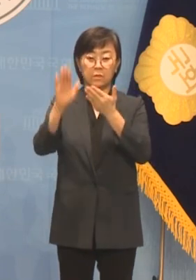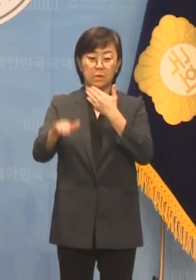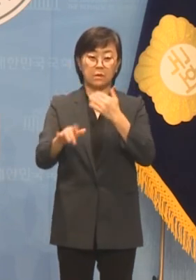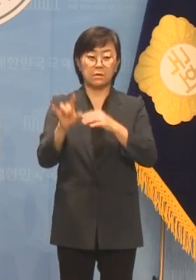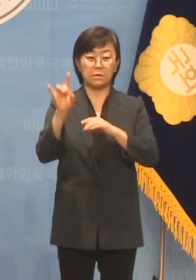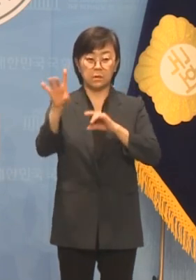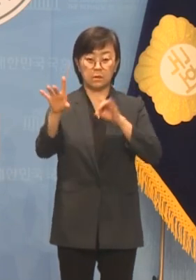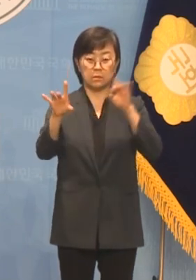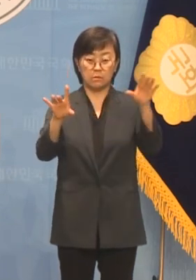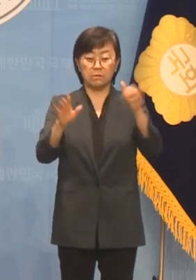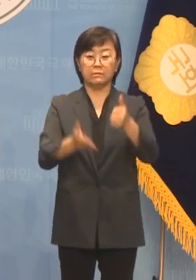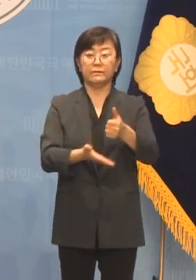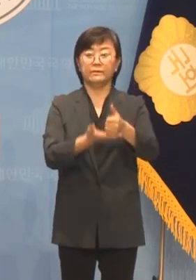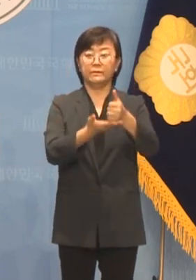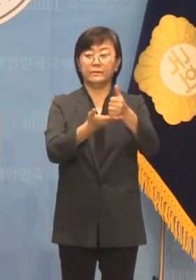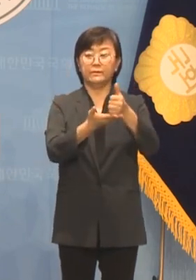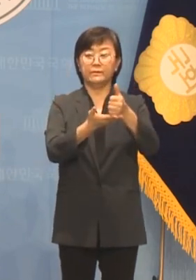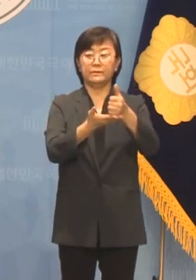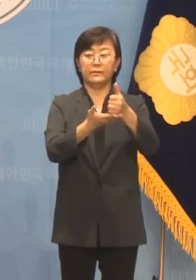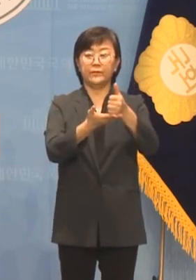각각 1인씩 추천하되